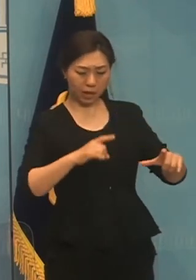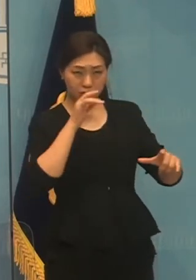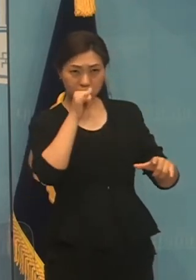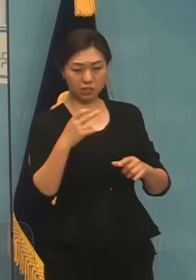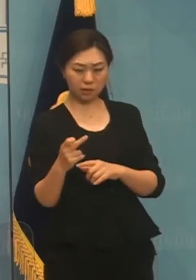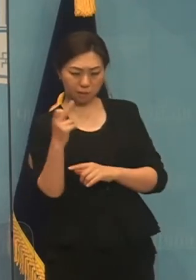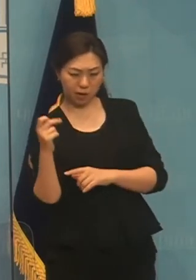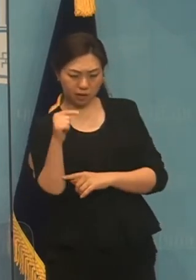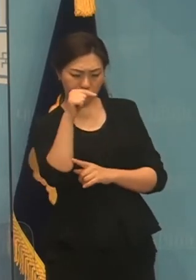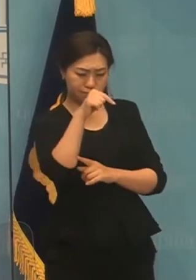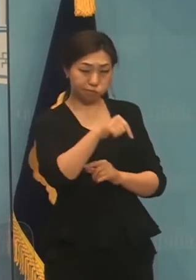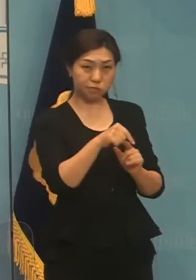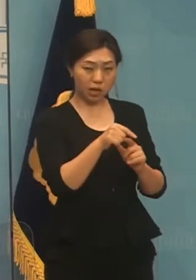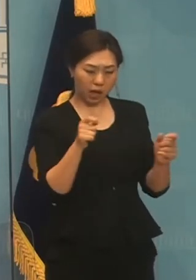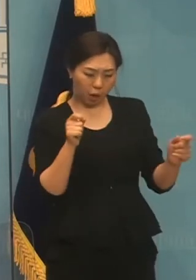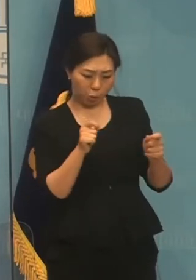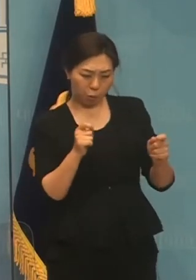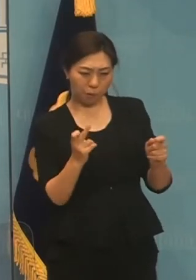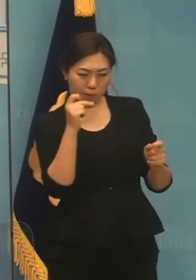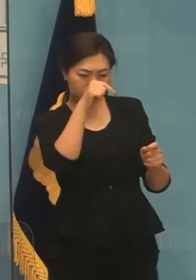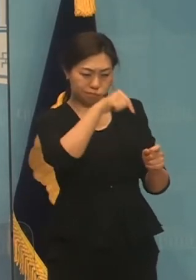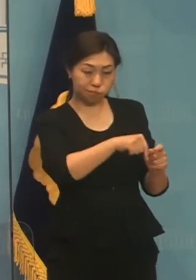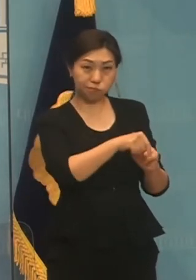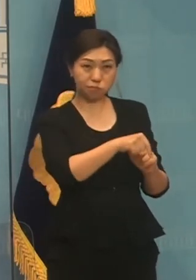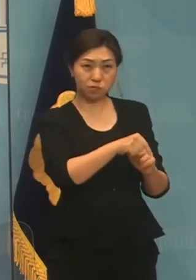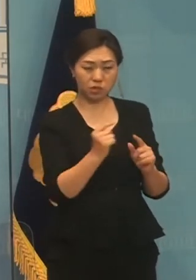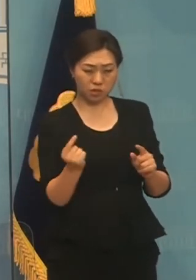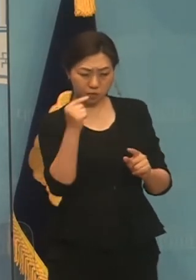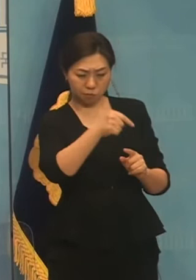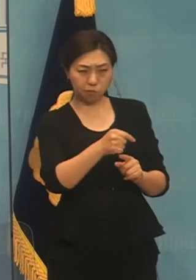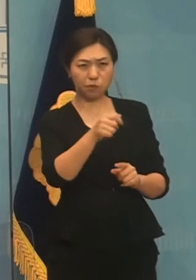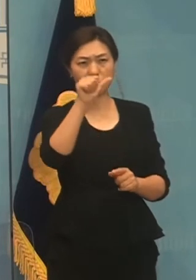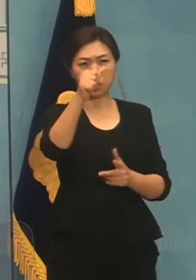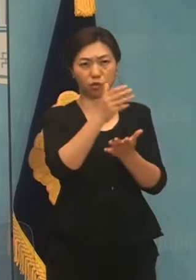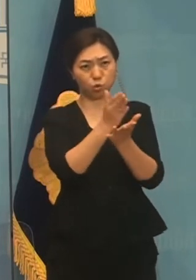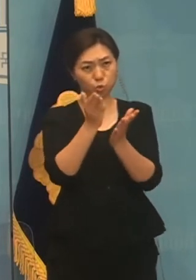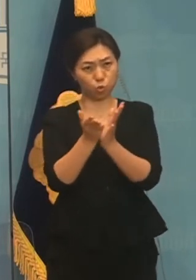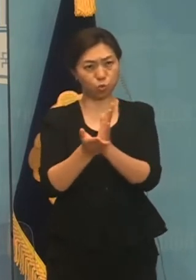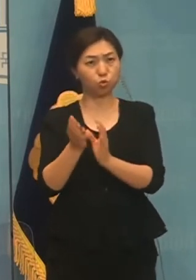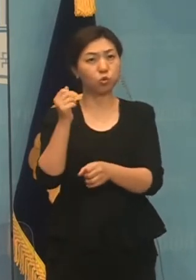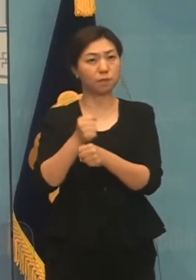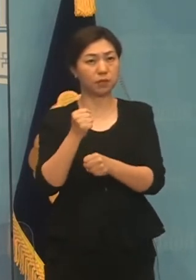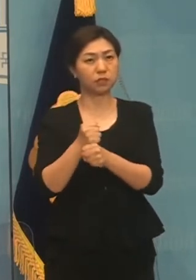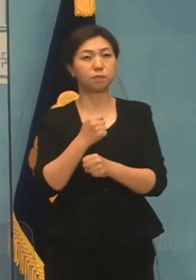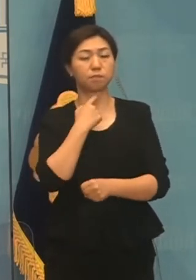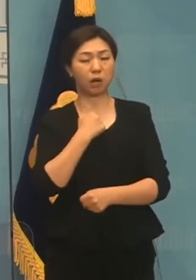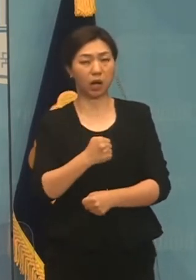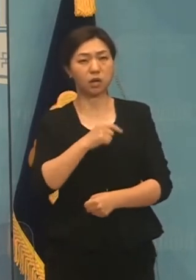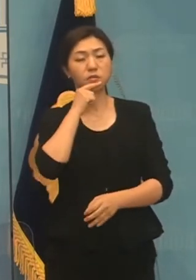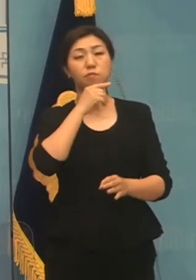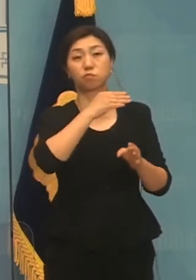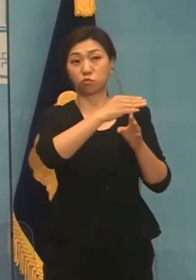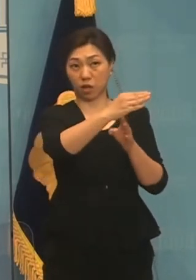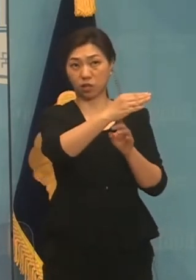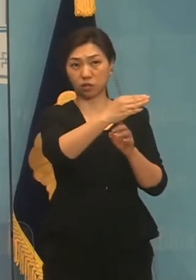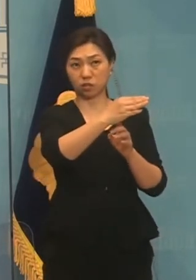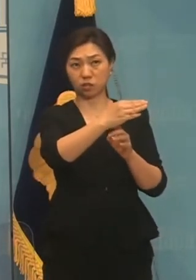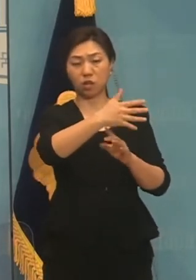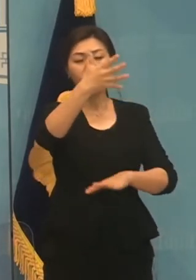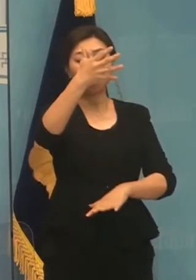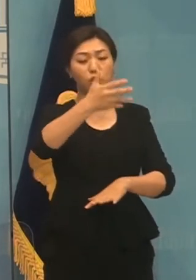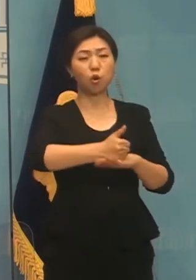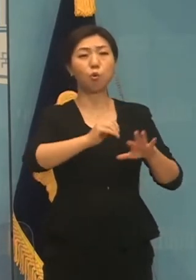방사포 5종 세트를 개발해 군사적 위협을 고조시킨 북한은 마침내 올해